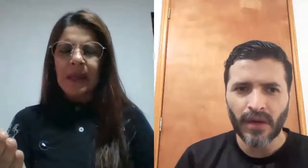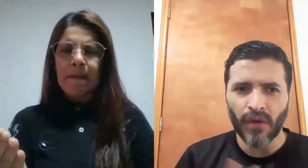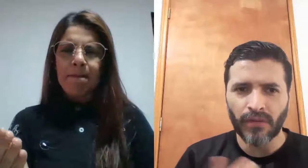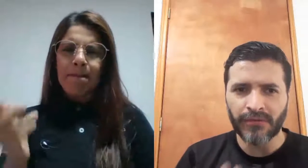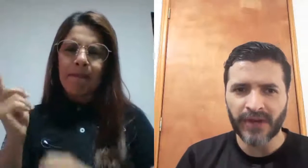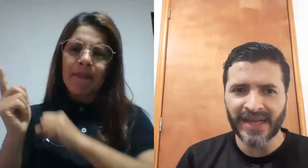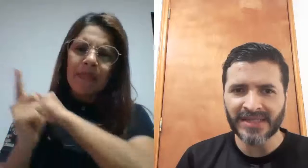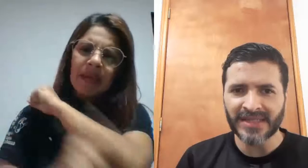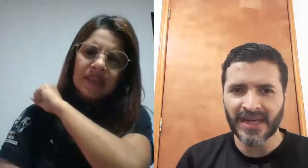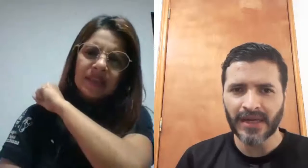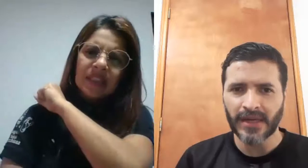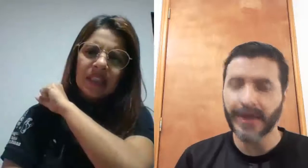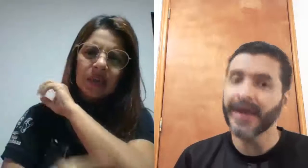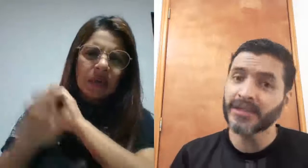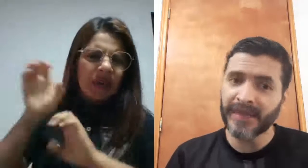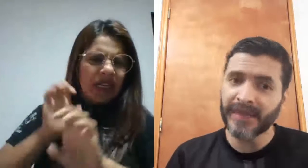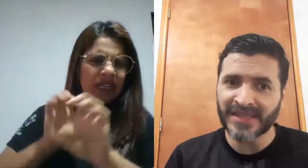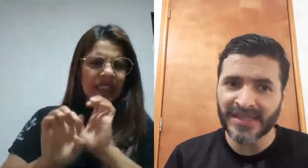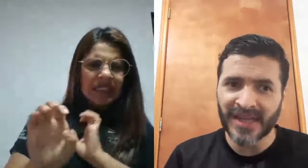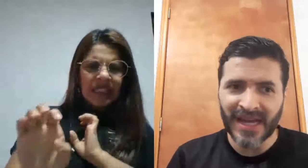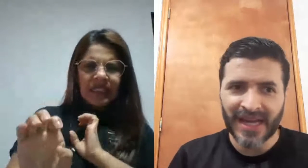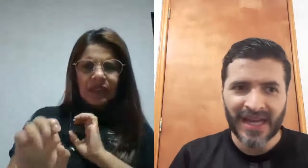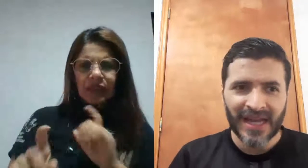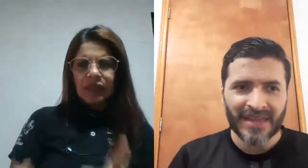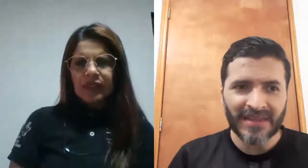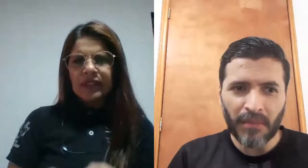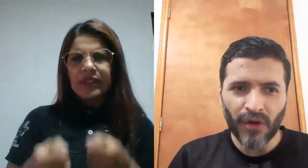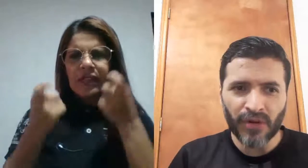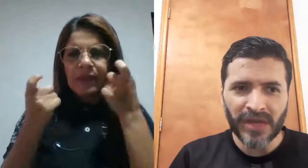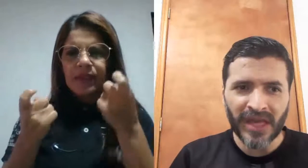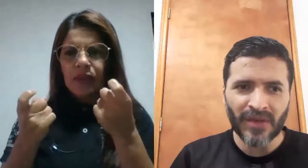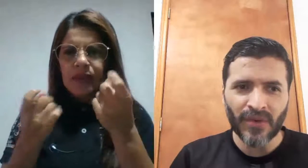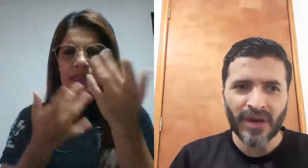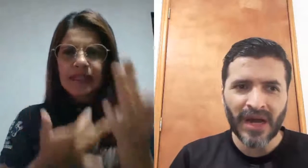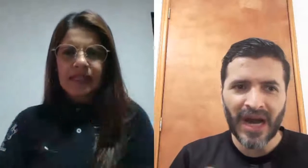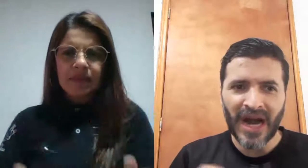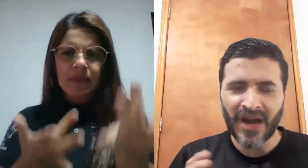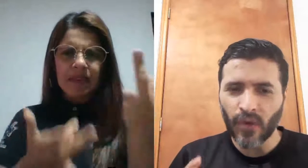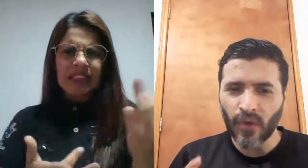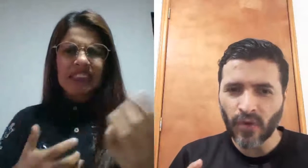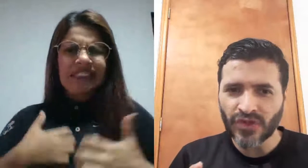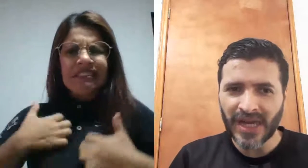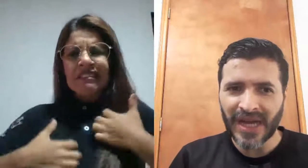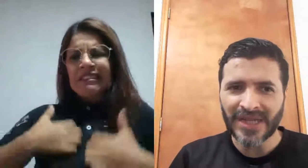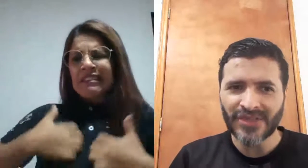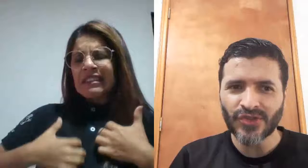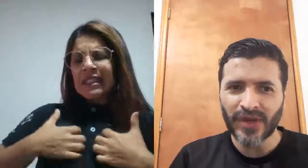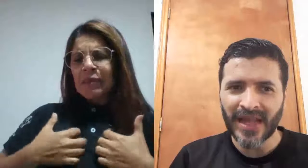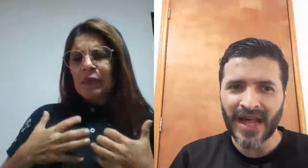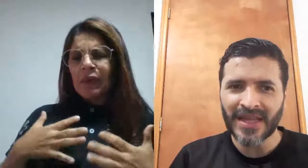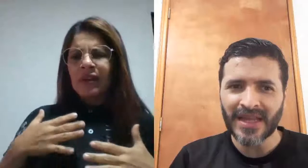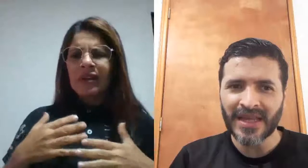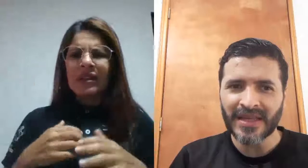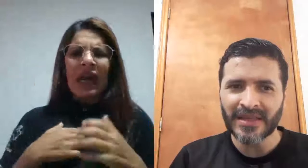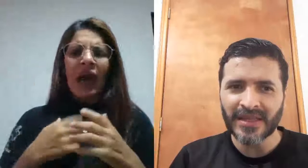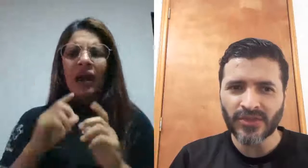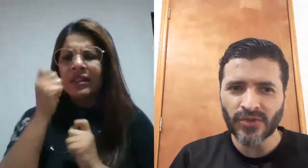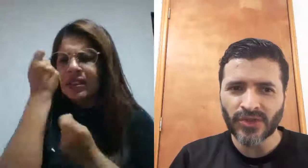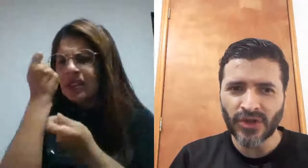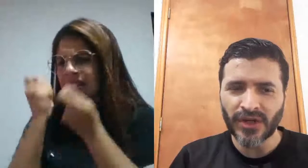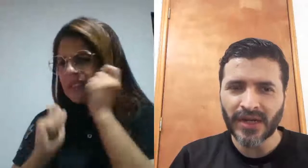salvación, confianza, esperanza, temor, miedo, angustia,